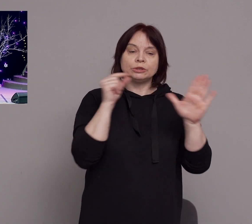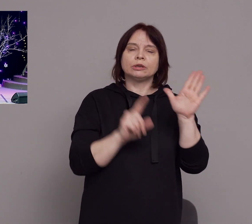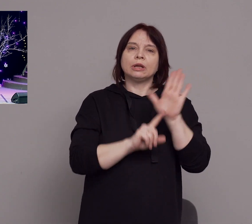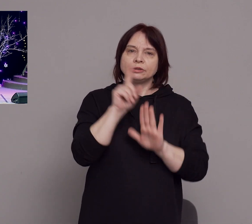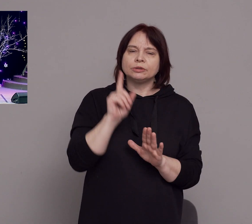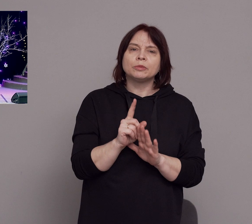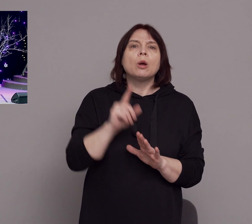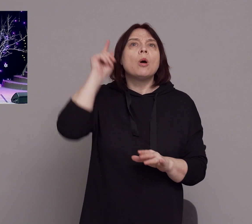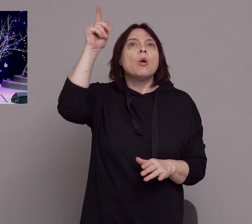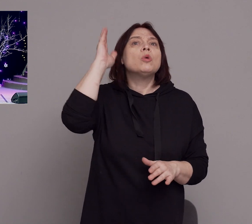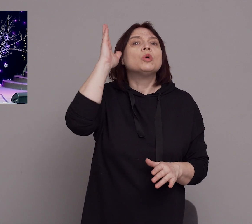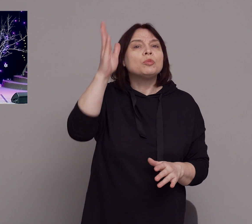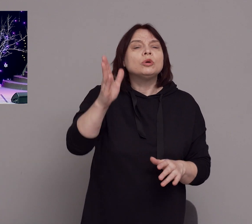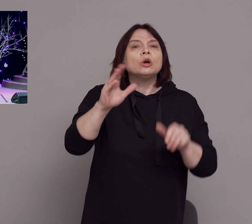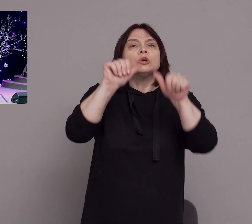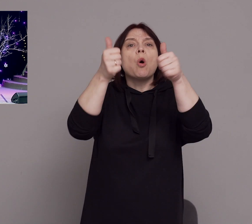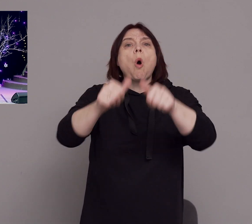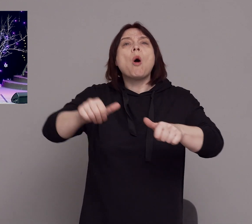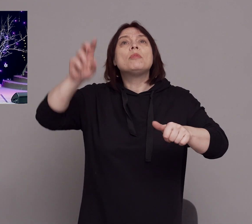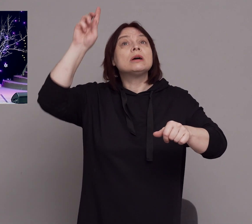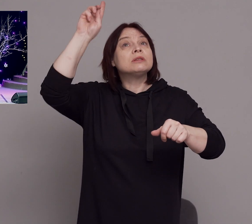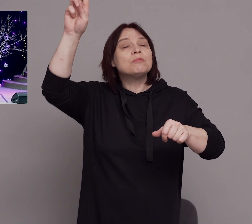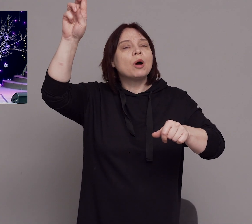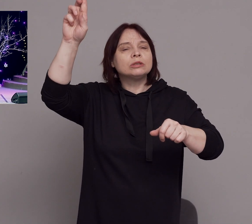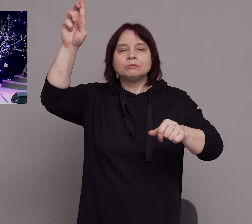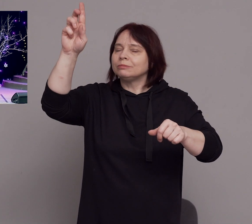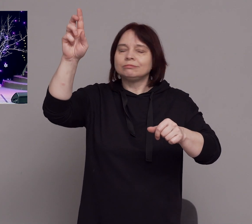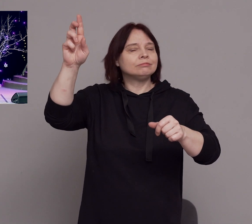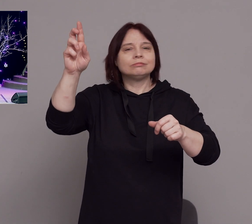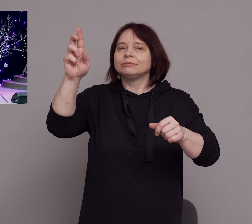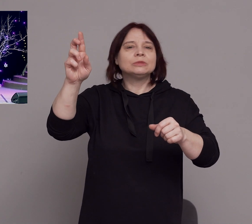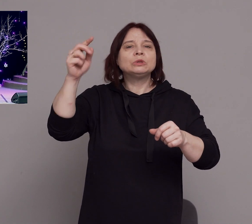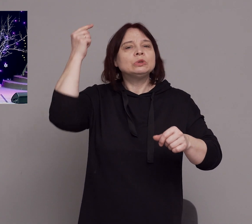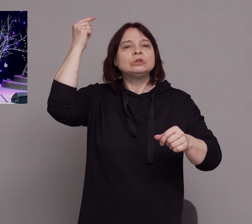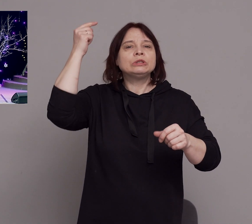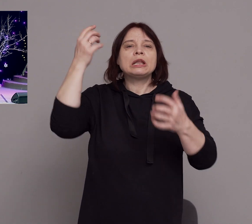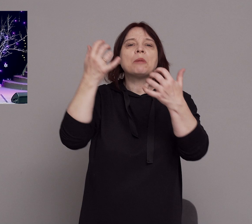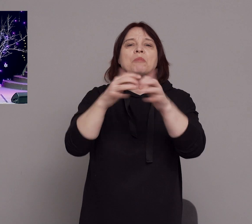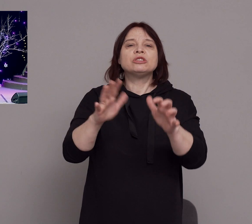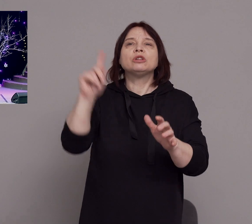«Он, будучи образом Божьим, не почитал хищением быть равным Богу».